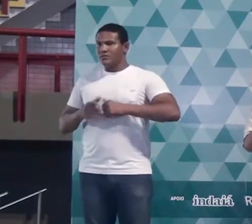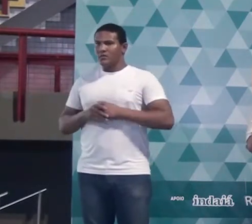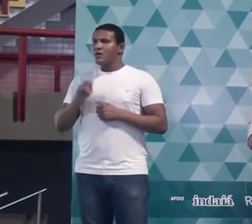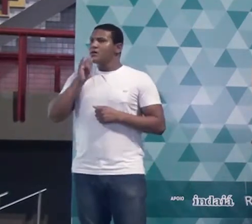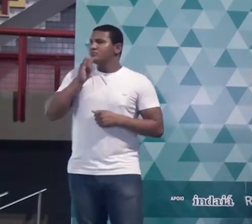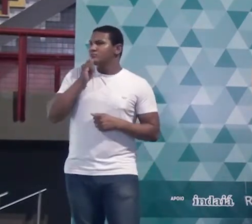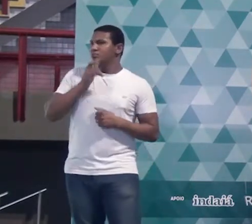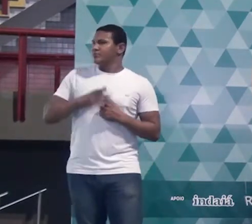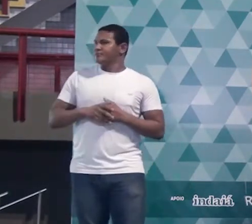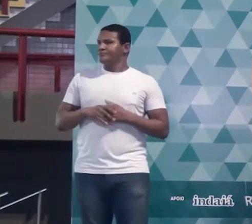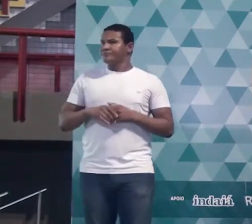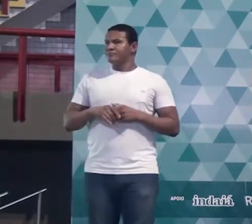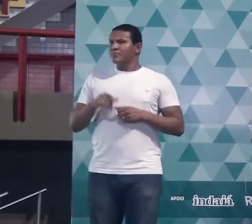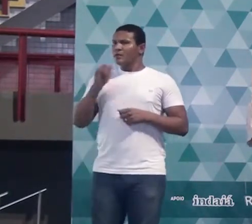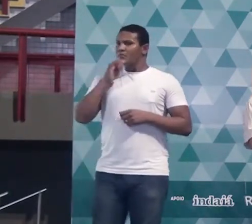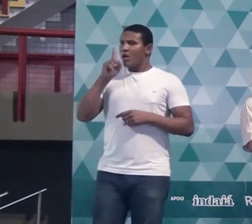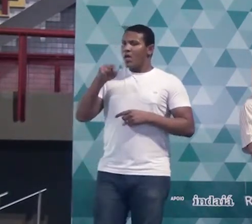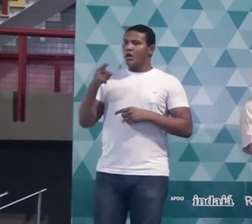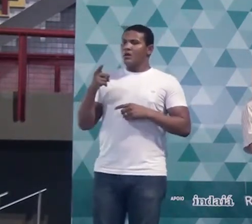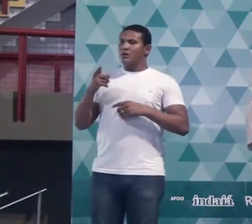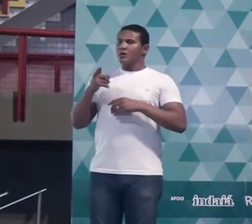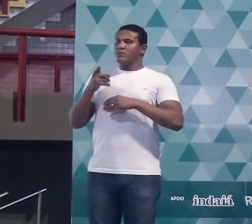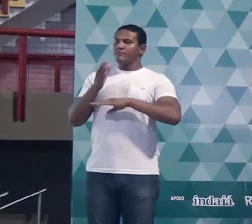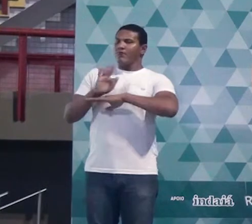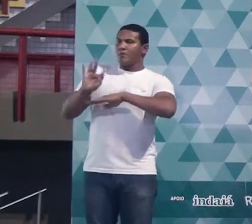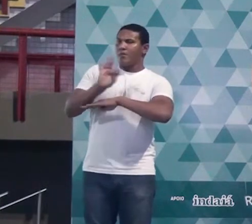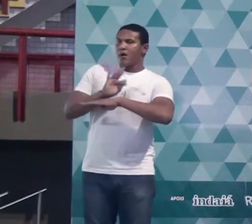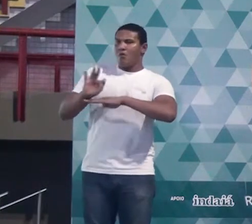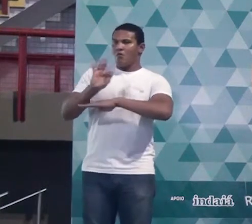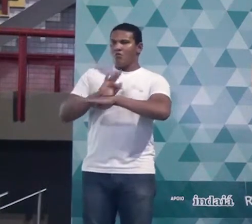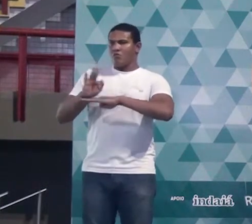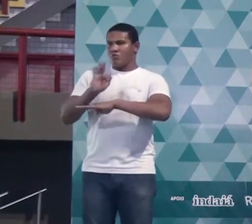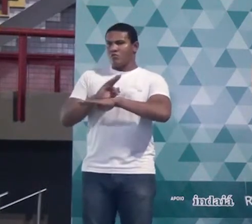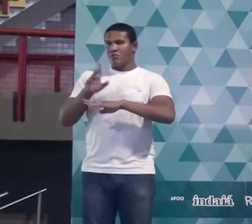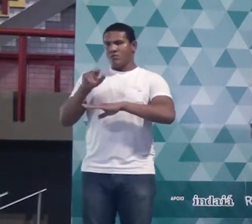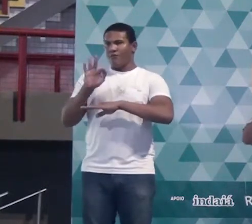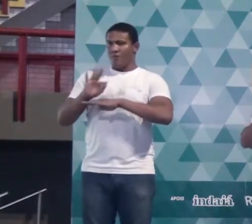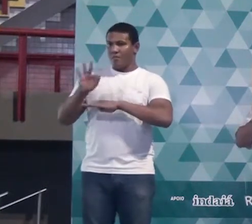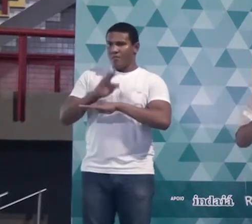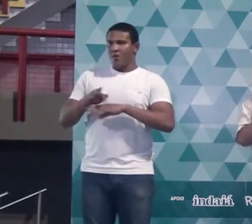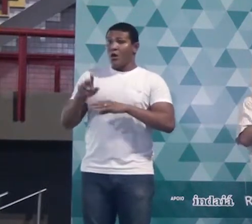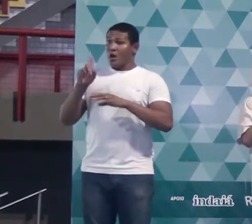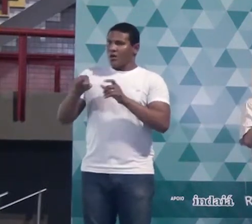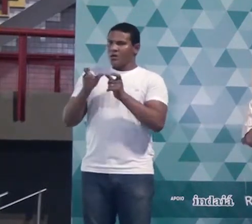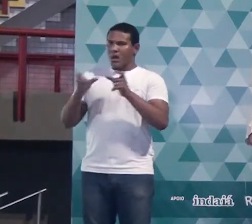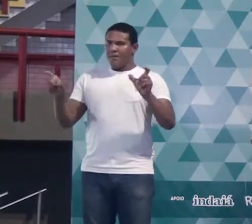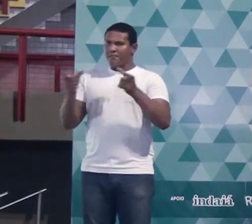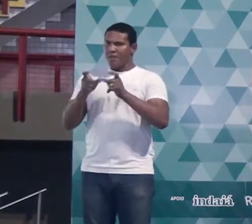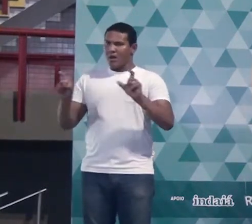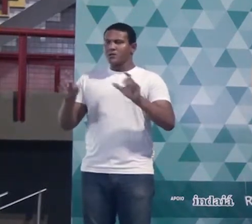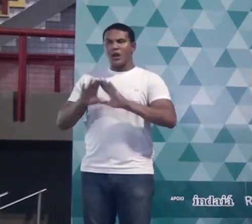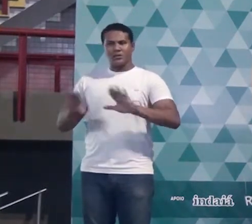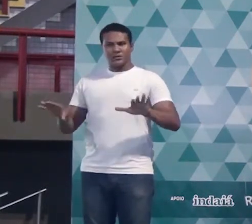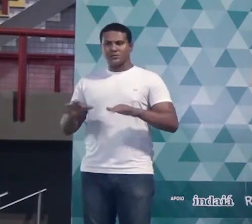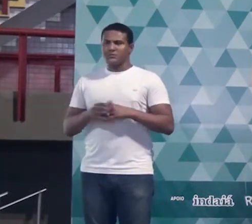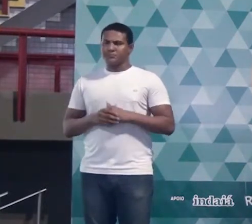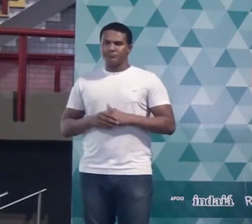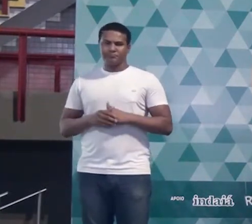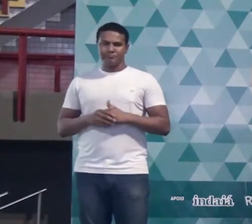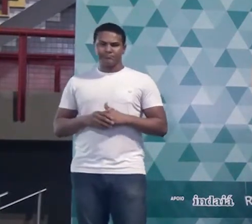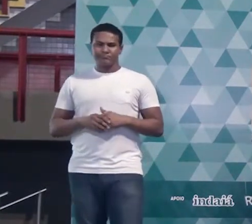linguagem culta, a norma padrão. E a gramática divide as suas análises da seguinte